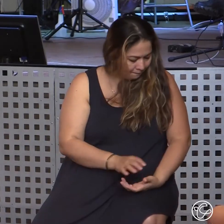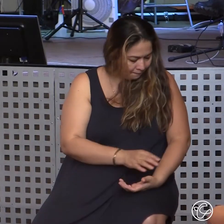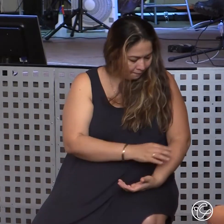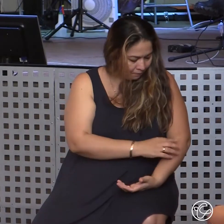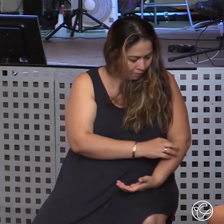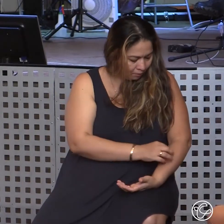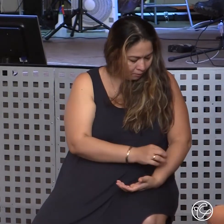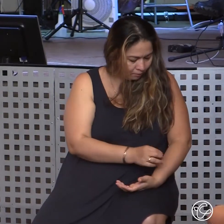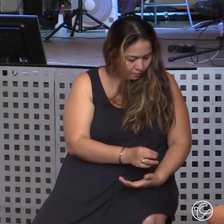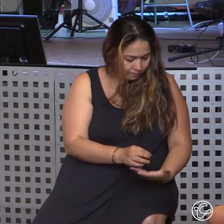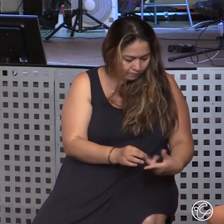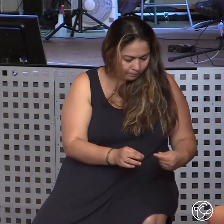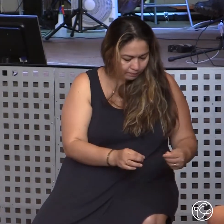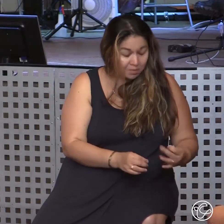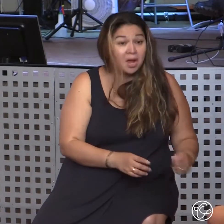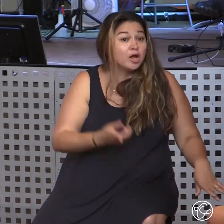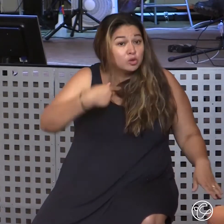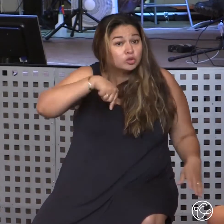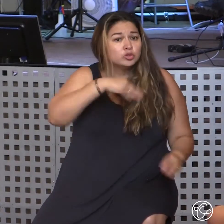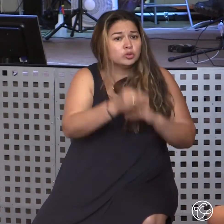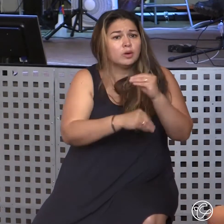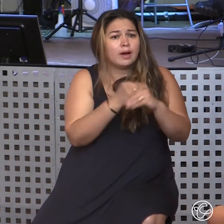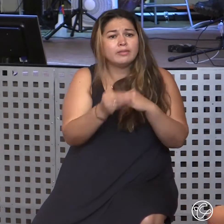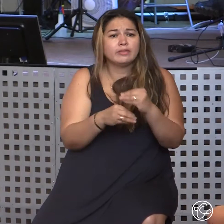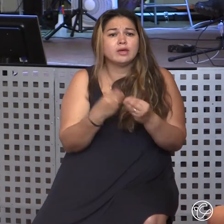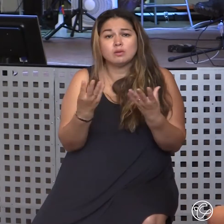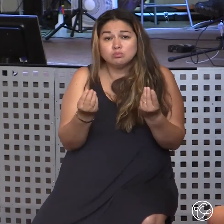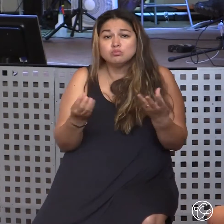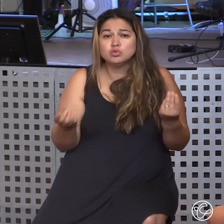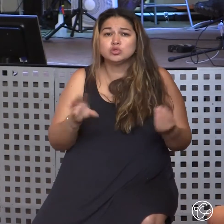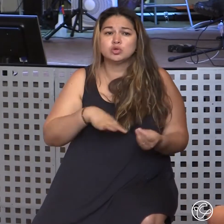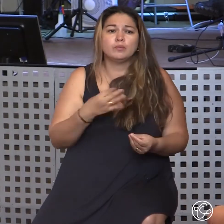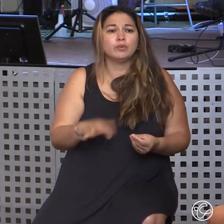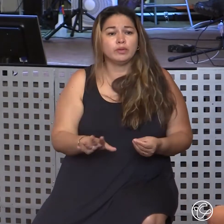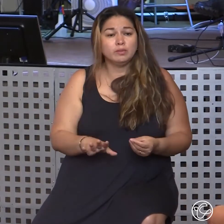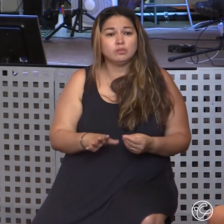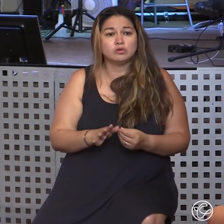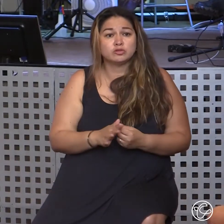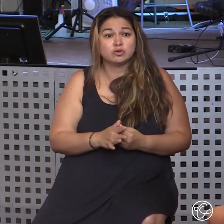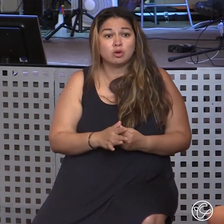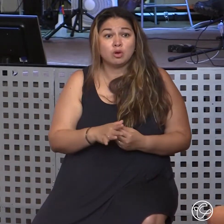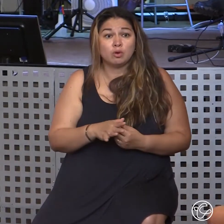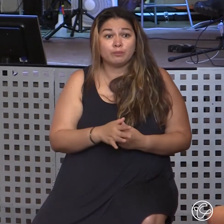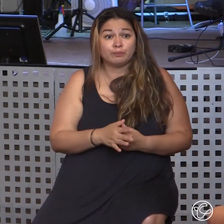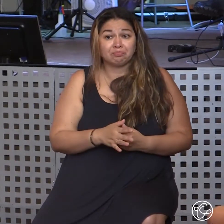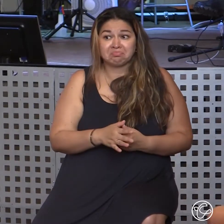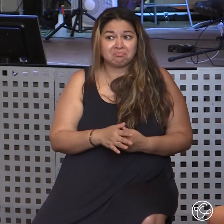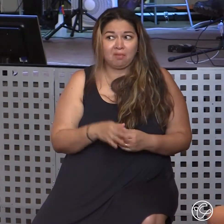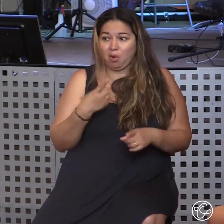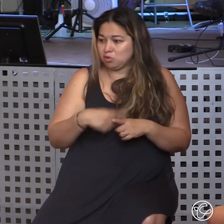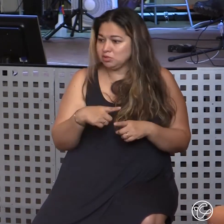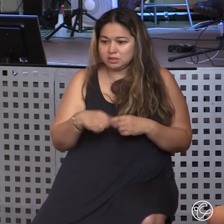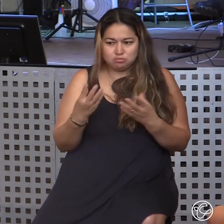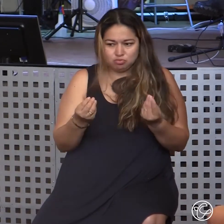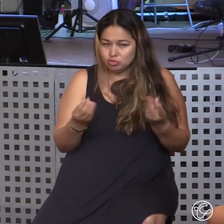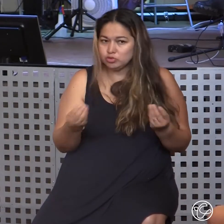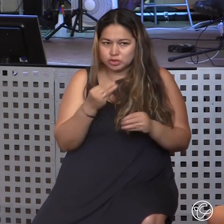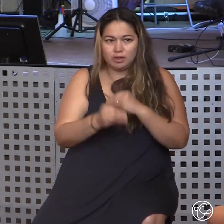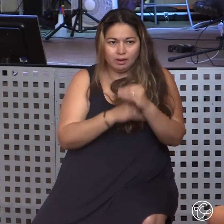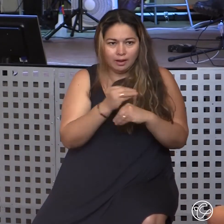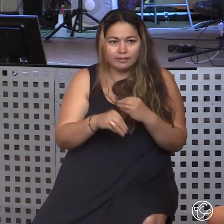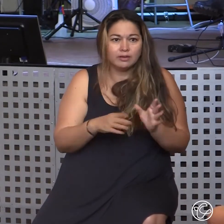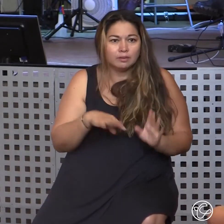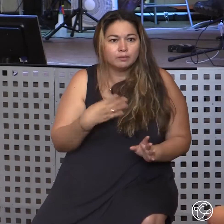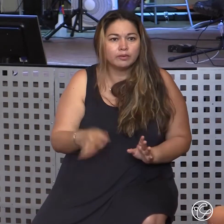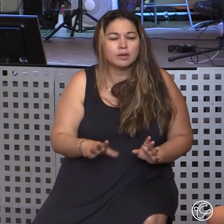para hacer. Solo que el enemigo nos engaña, nos mete por ahí el tema y creemos que no. Cuando alguien está parado y no está